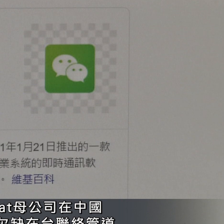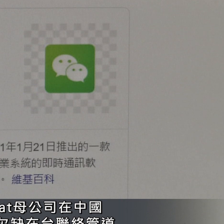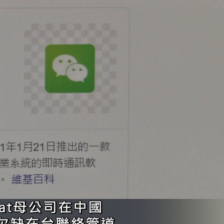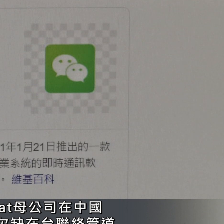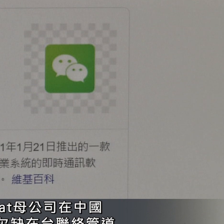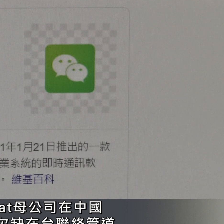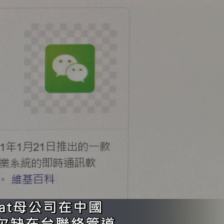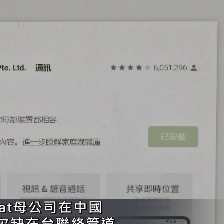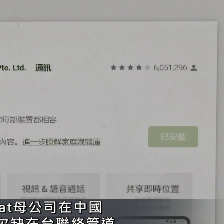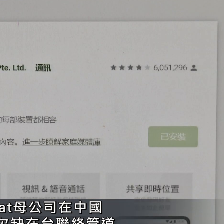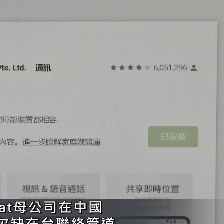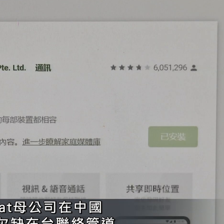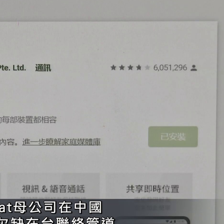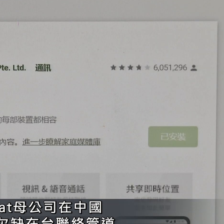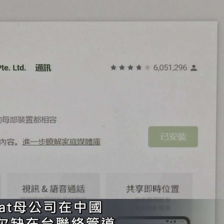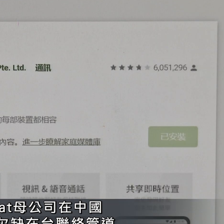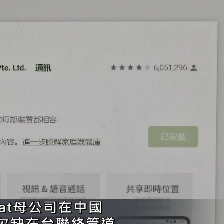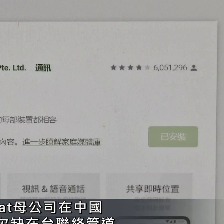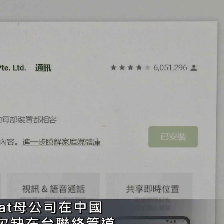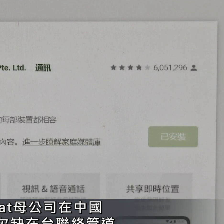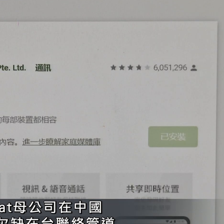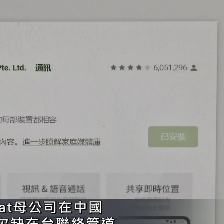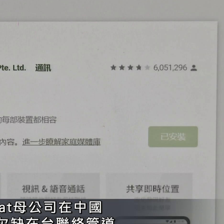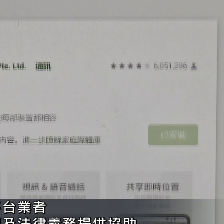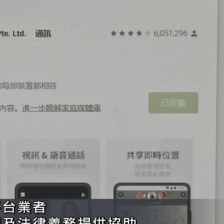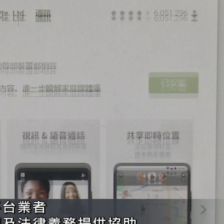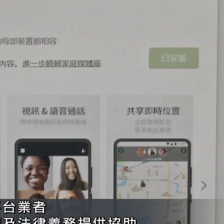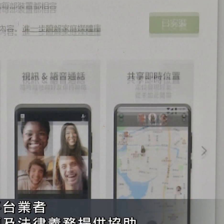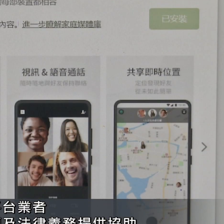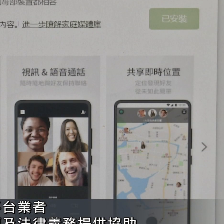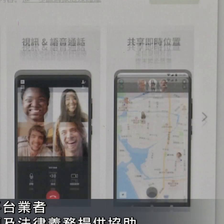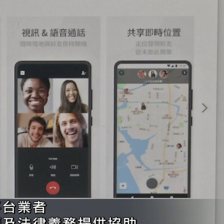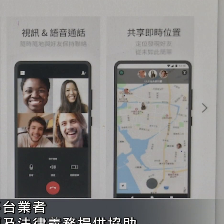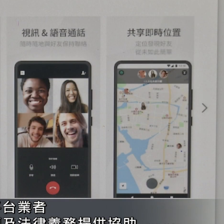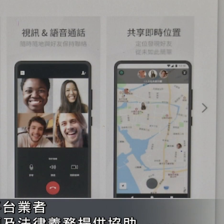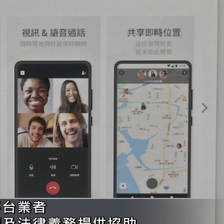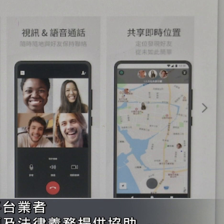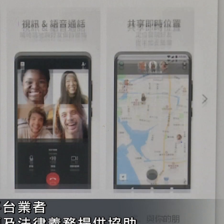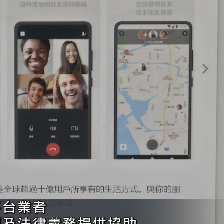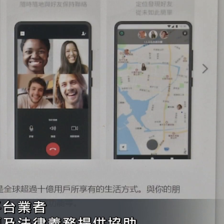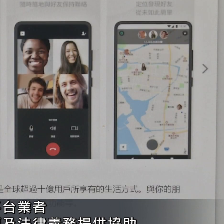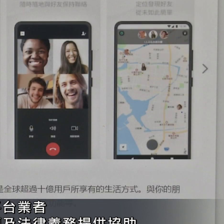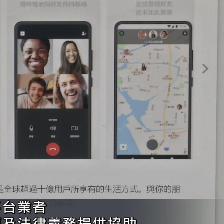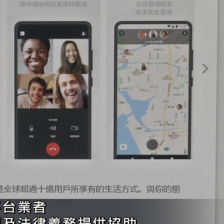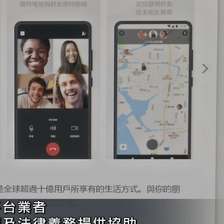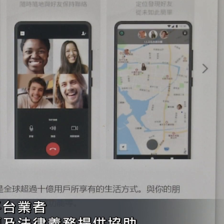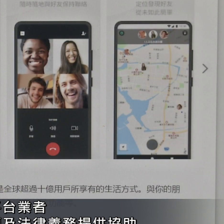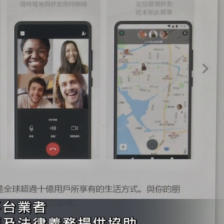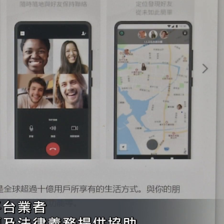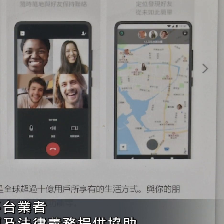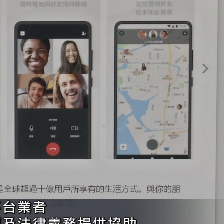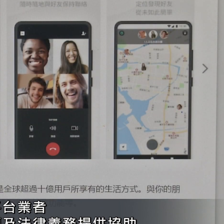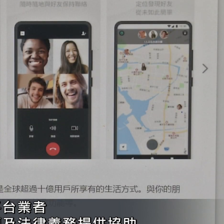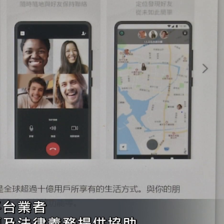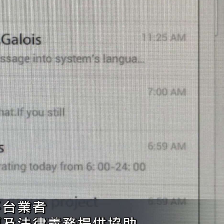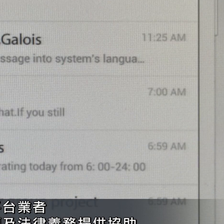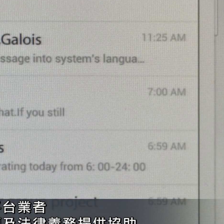中国台湾没有设点，欠缺在台联络管道，即使联系中国平台业者，对方也没有意愿及法律义务提供协